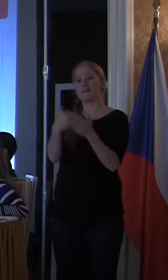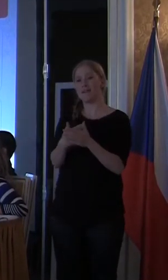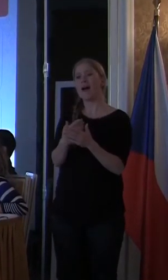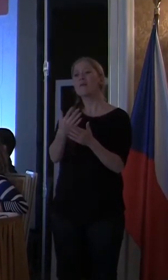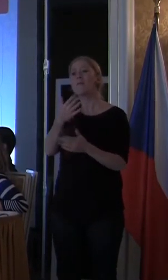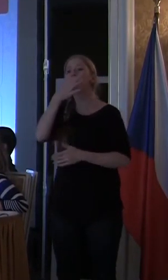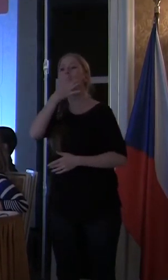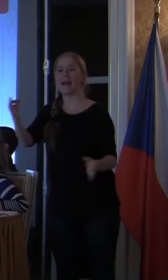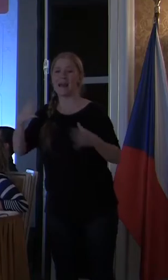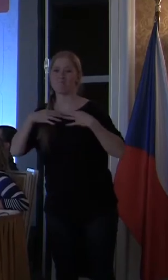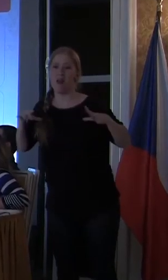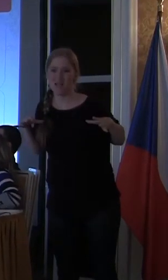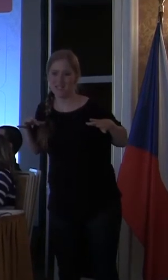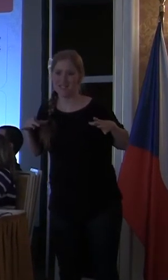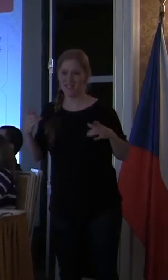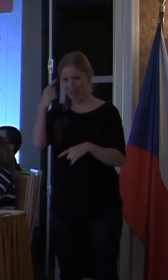opatření. Naschledanou.